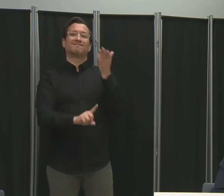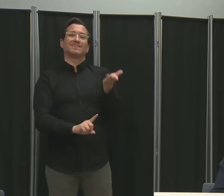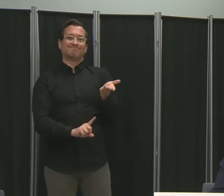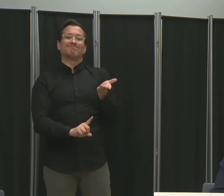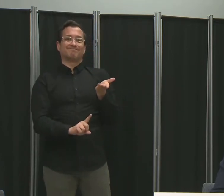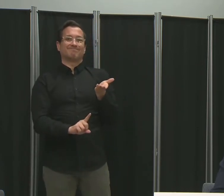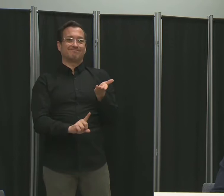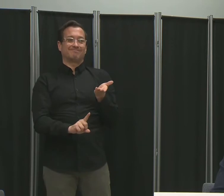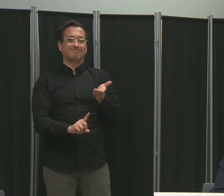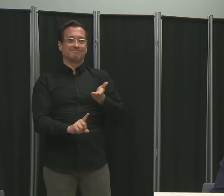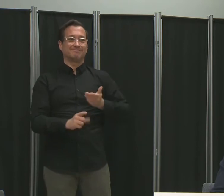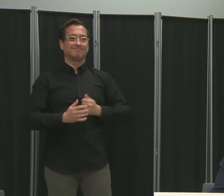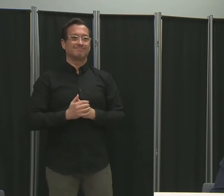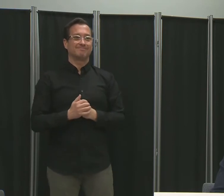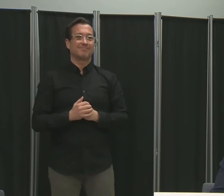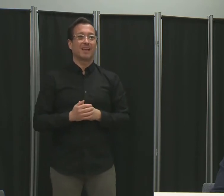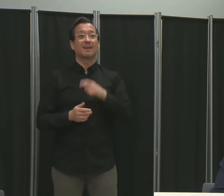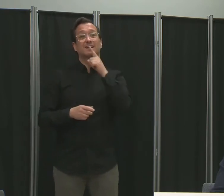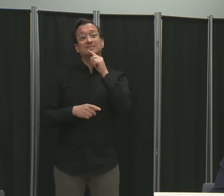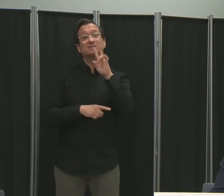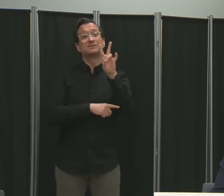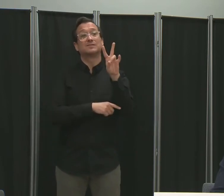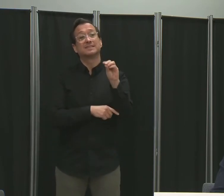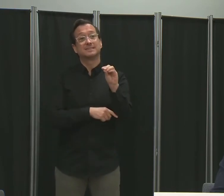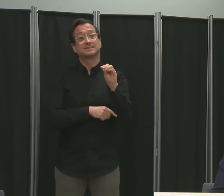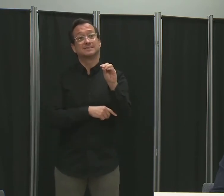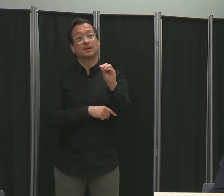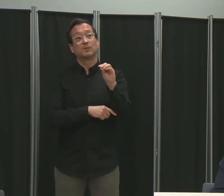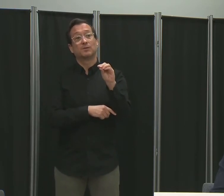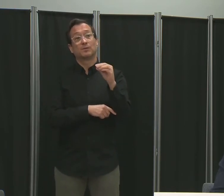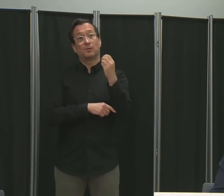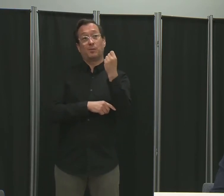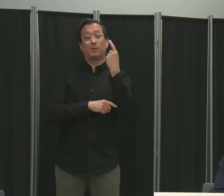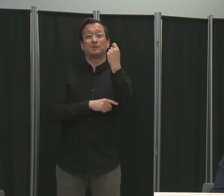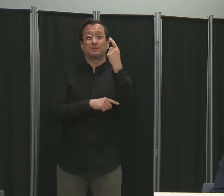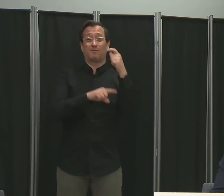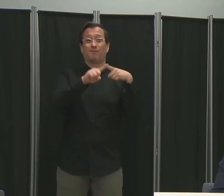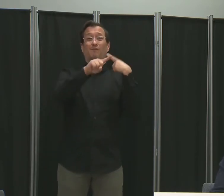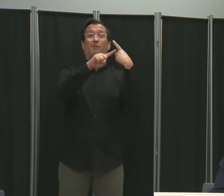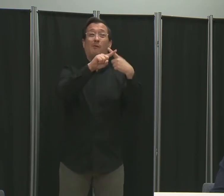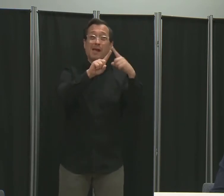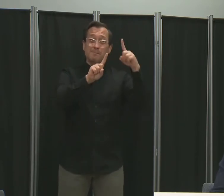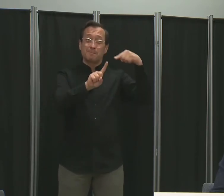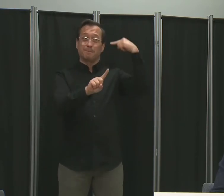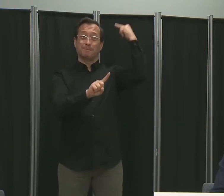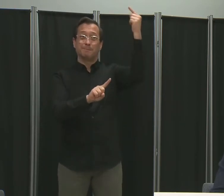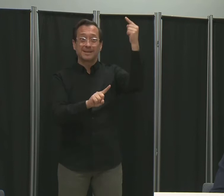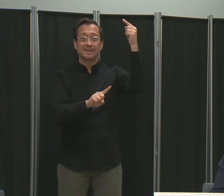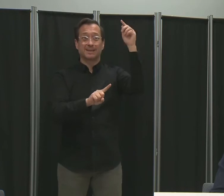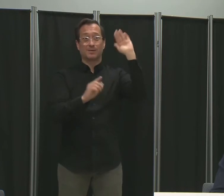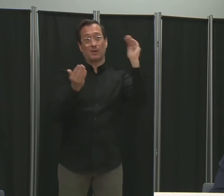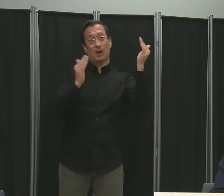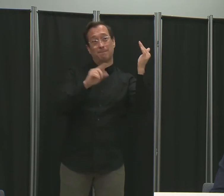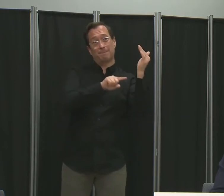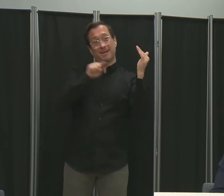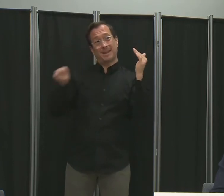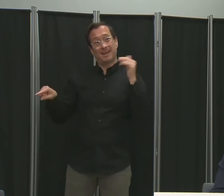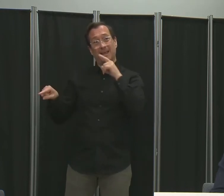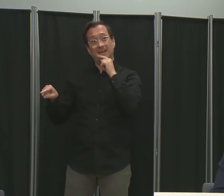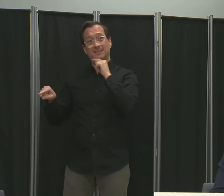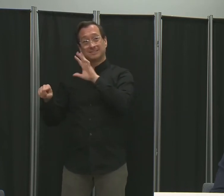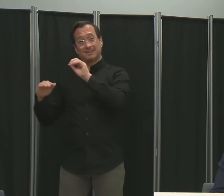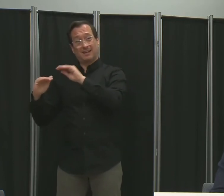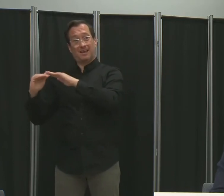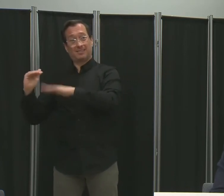presque plus de chances d'avoir des complications sévères si on compare aux 50 ans et plus est lorsqu'on est on regarde les 80 ans et plus et